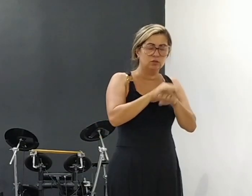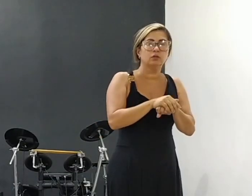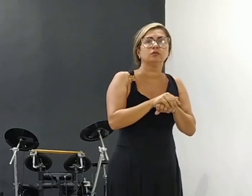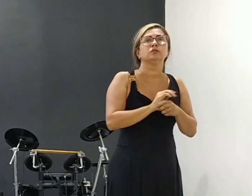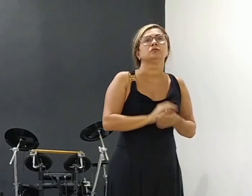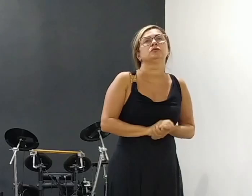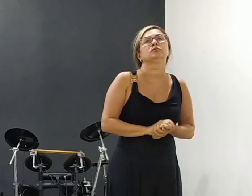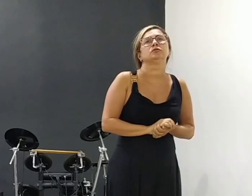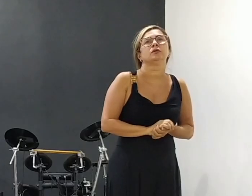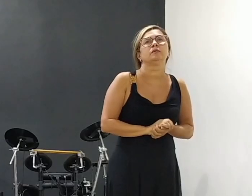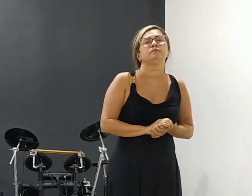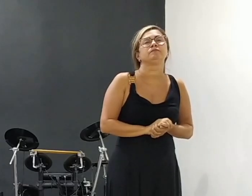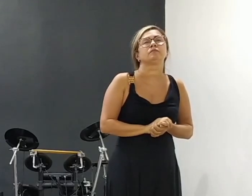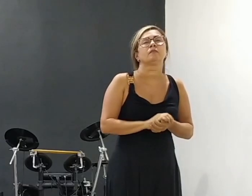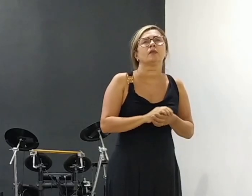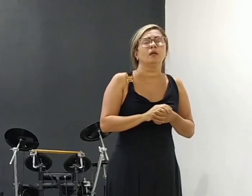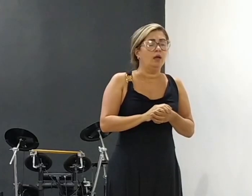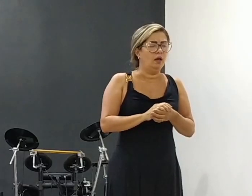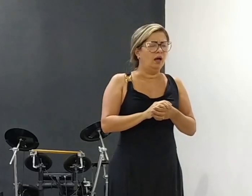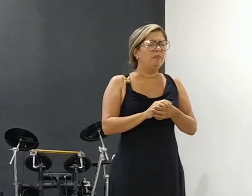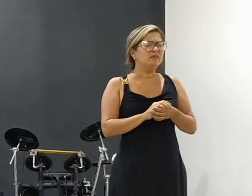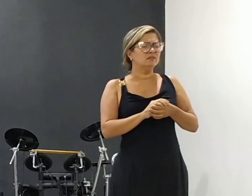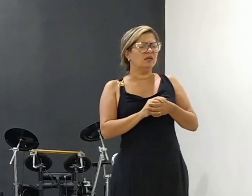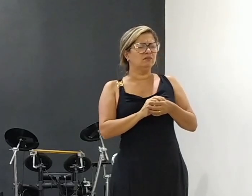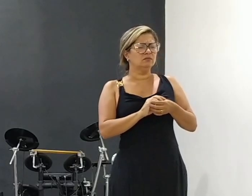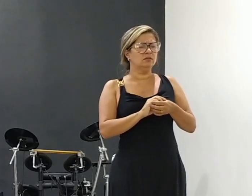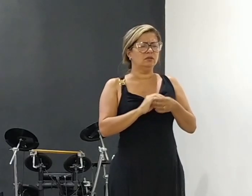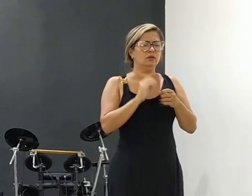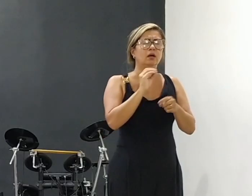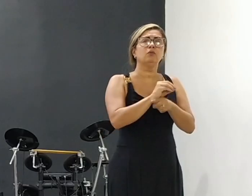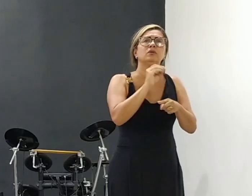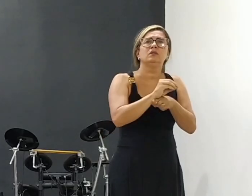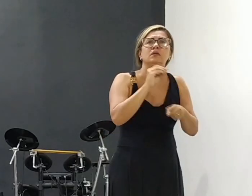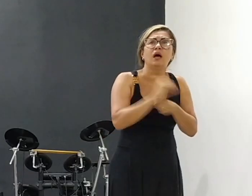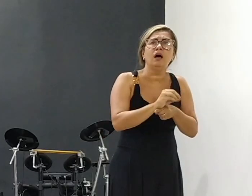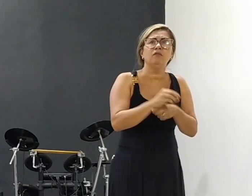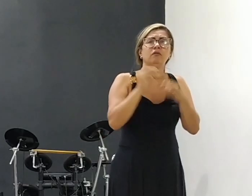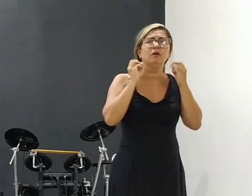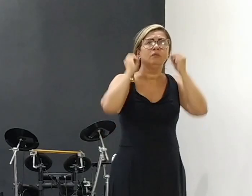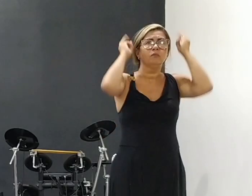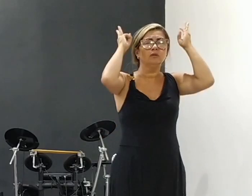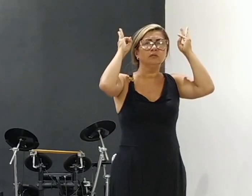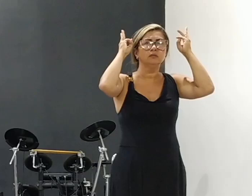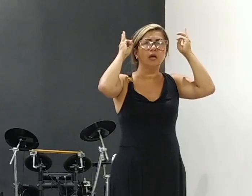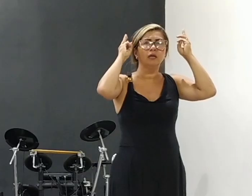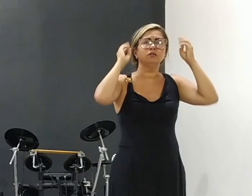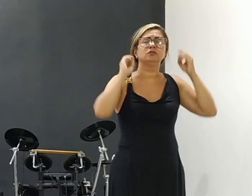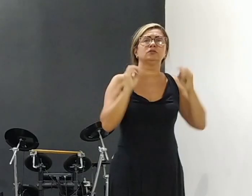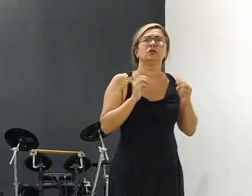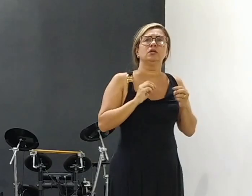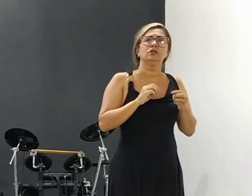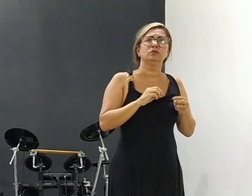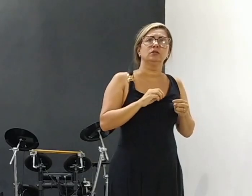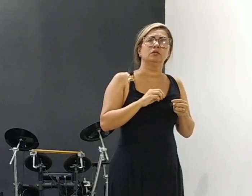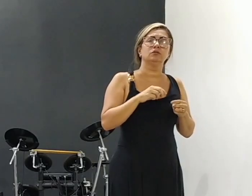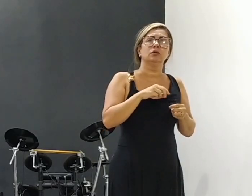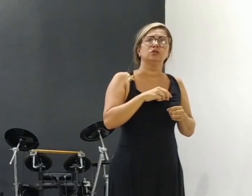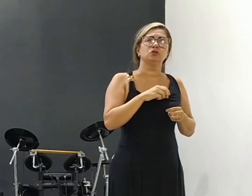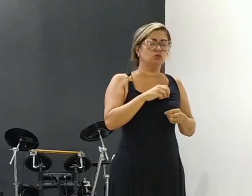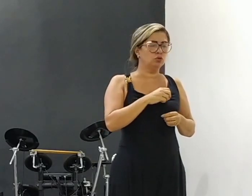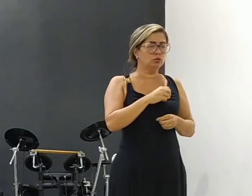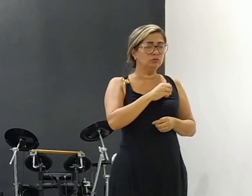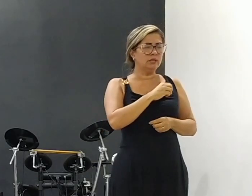palavra de Deus: e apacentava Moisés o rebanho de Jetro, seu sogro, sacerdote midiano,